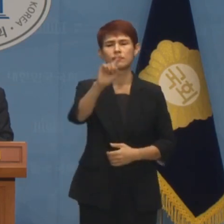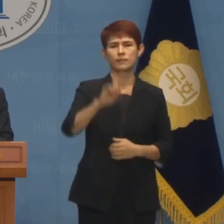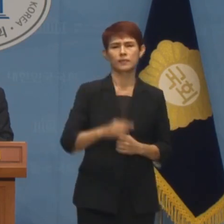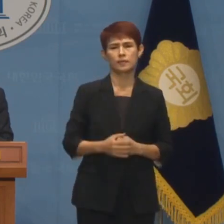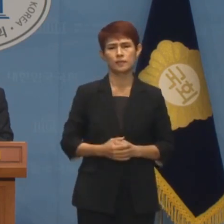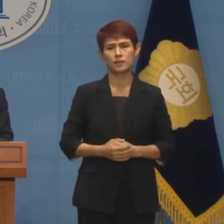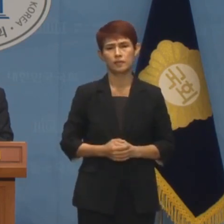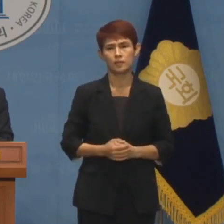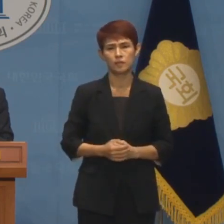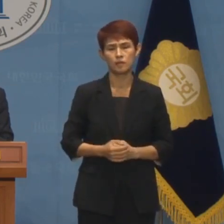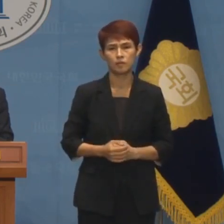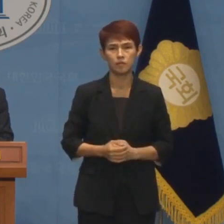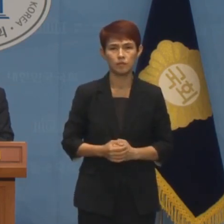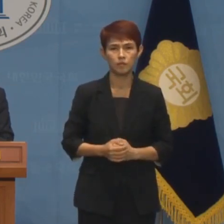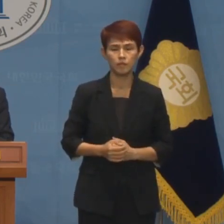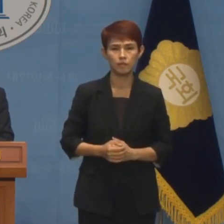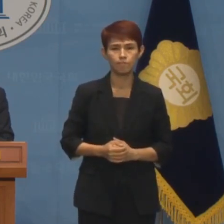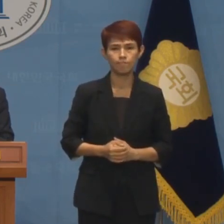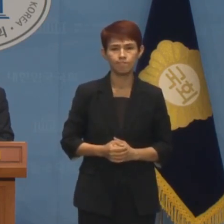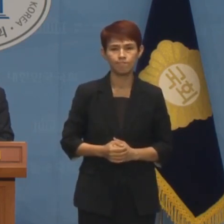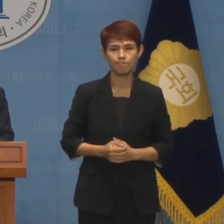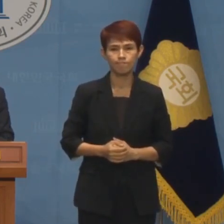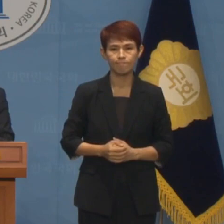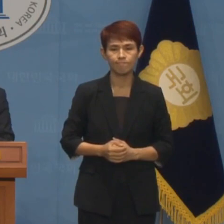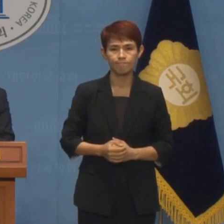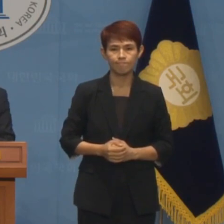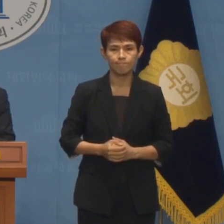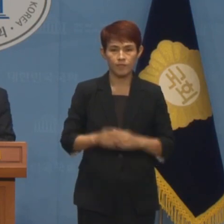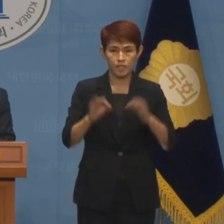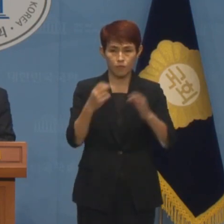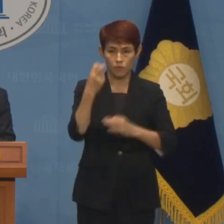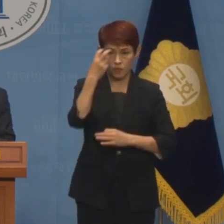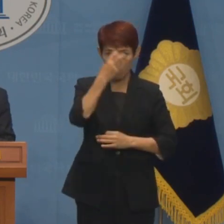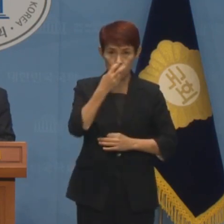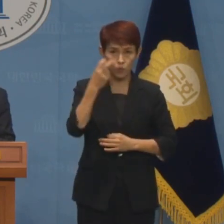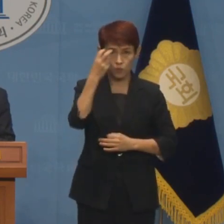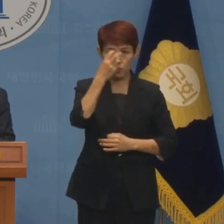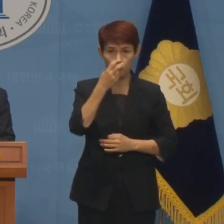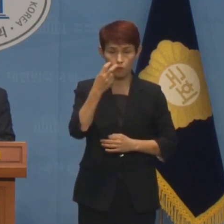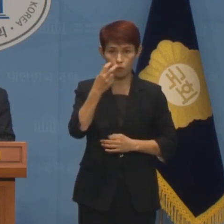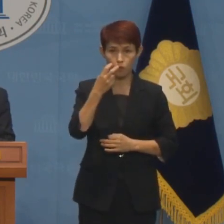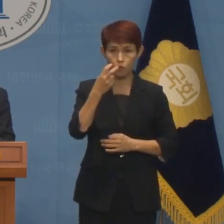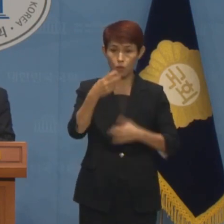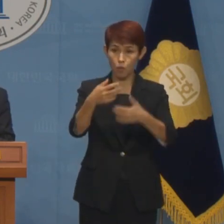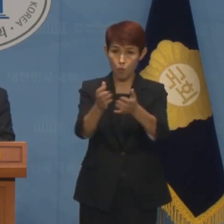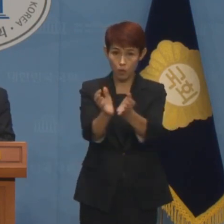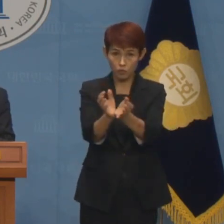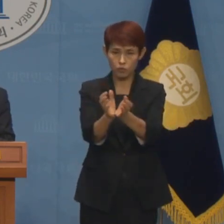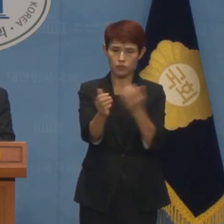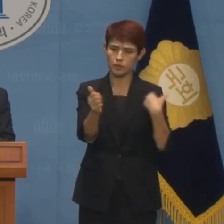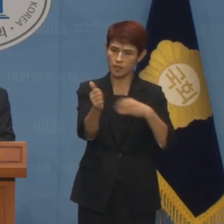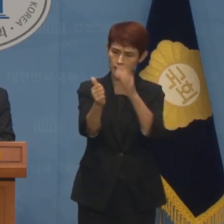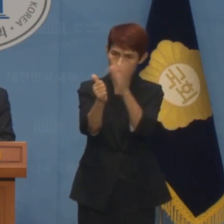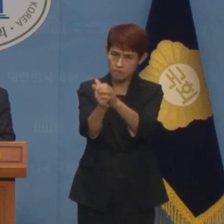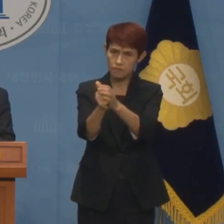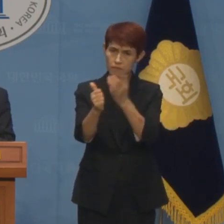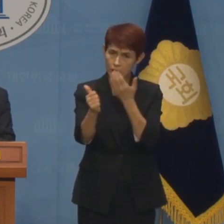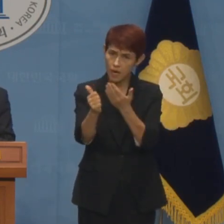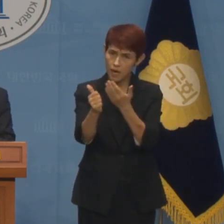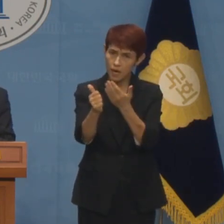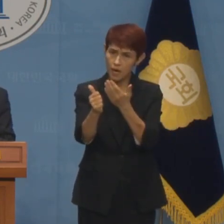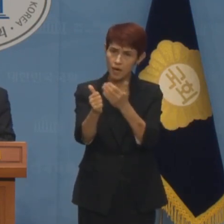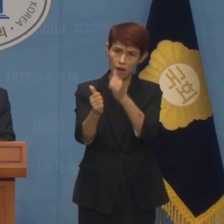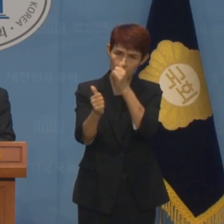이 부분에 대한 문제입니다. 여기에 대해서 금융감독 당국에서도 책임을 질 수 있느냐